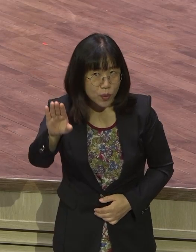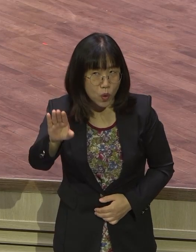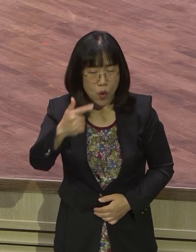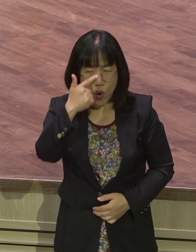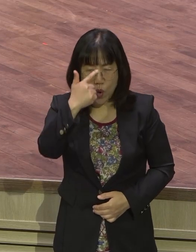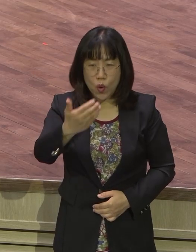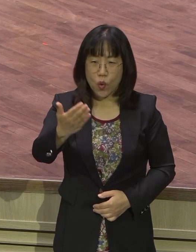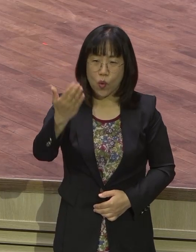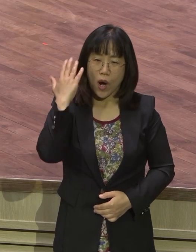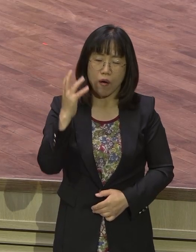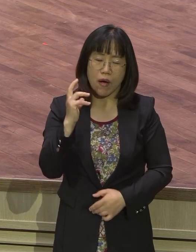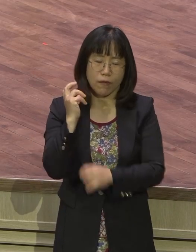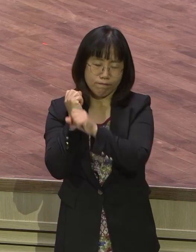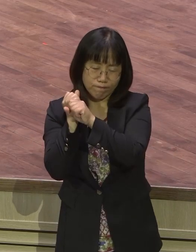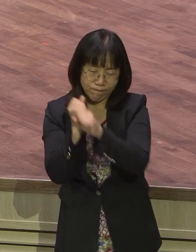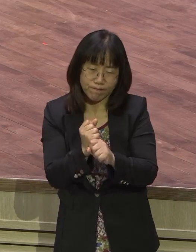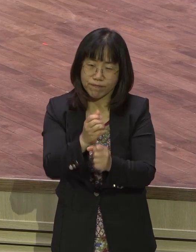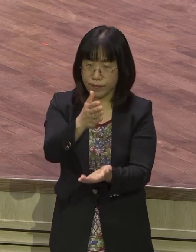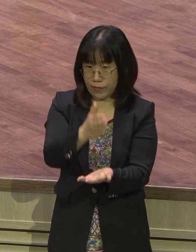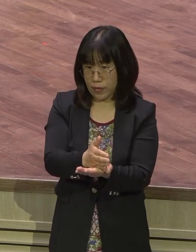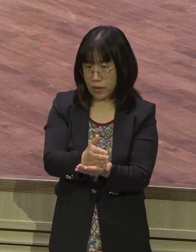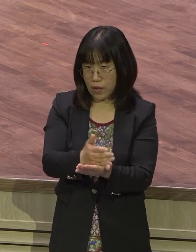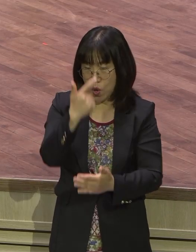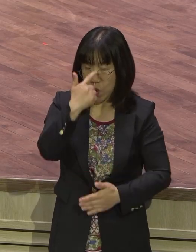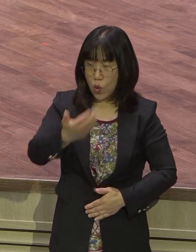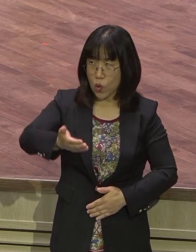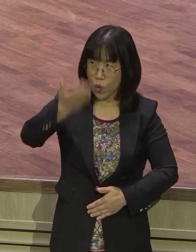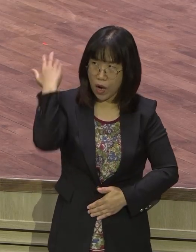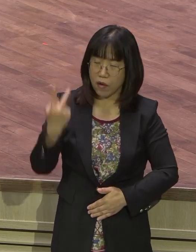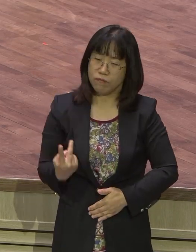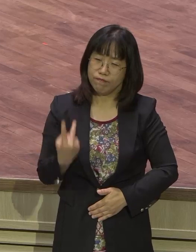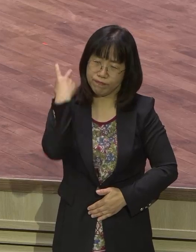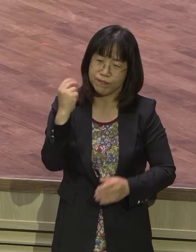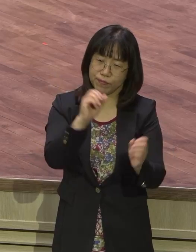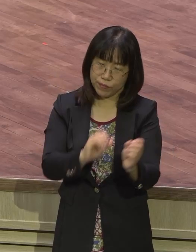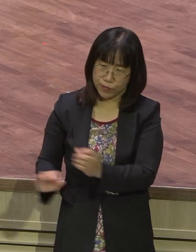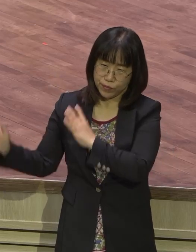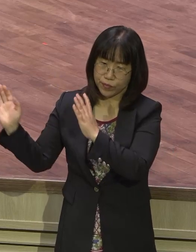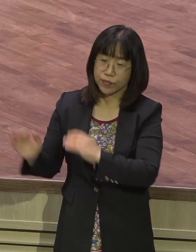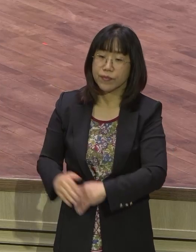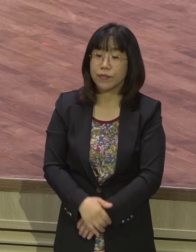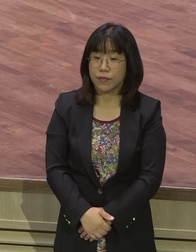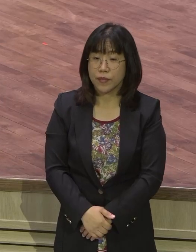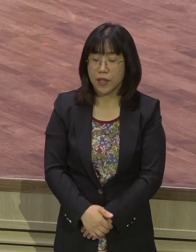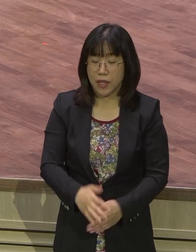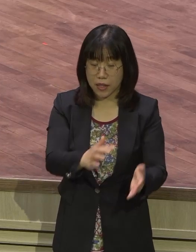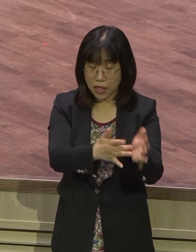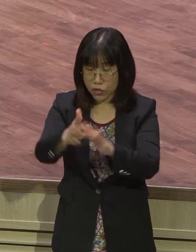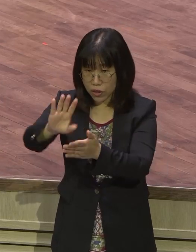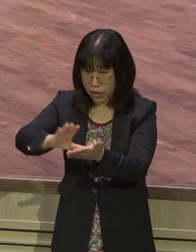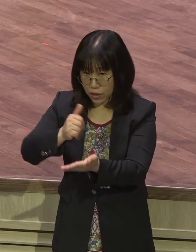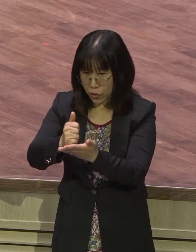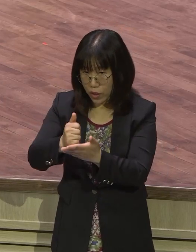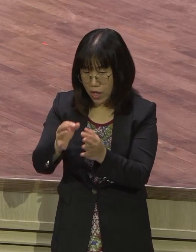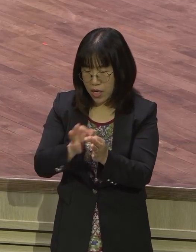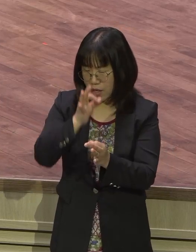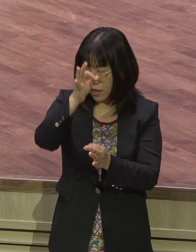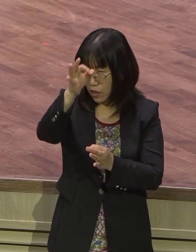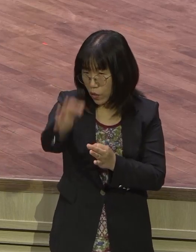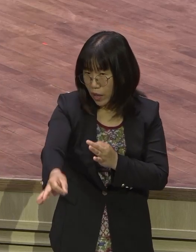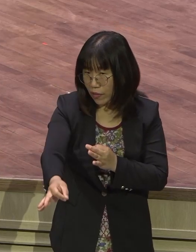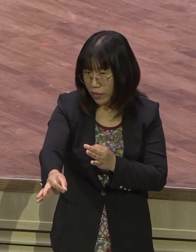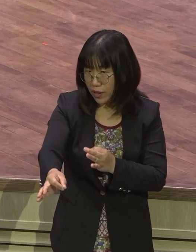사로잡혀 있을 이유가 없다 이전은 과거는 끝났다 예수 그리스도의 영원하고 완전한